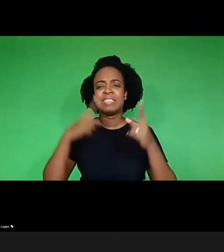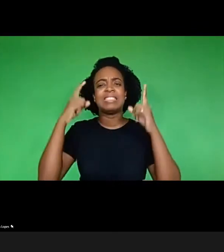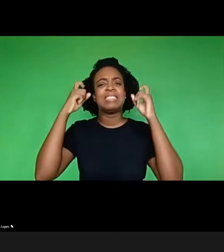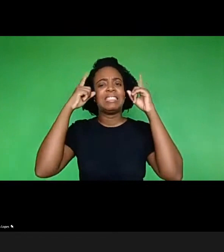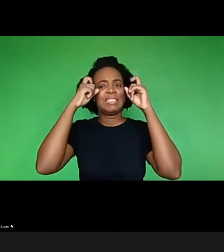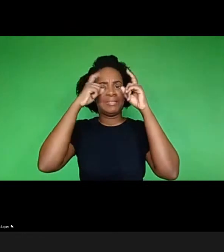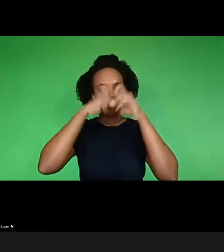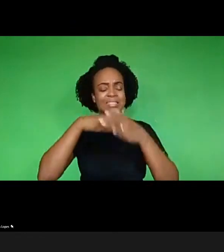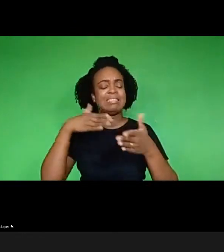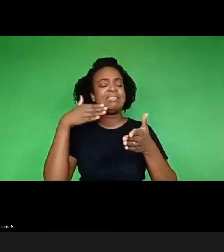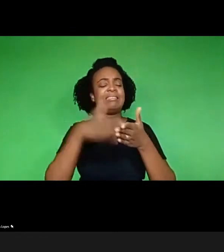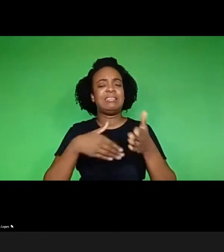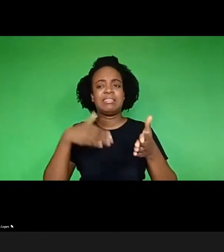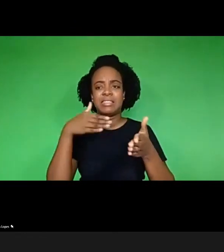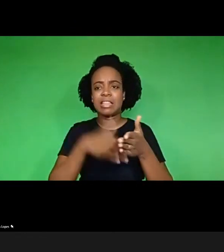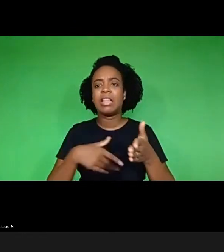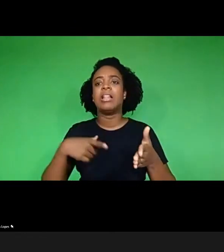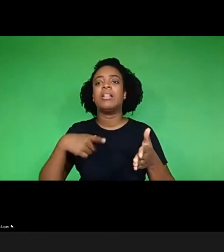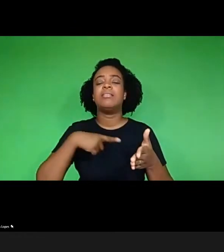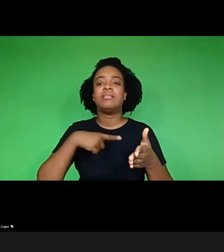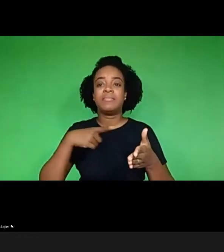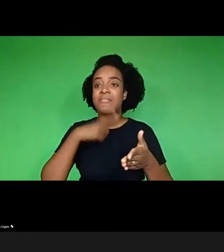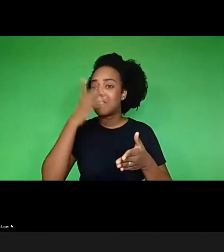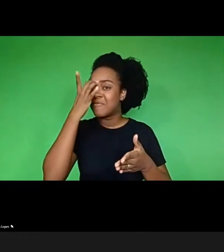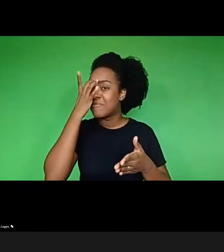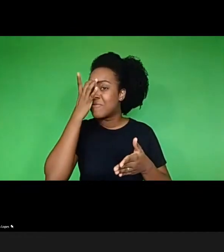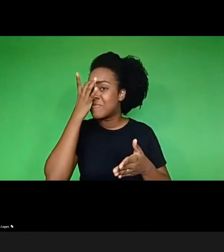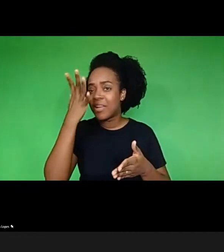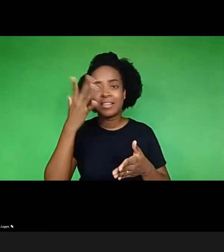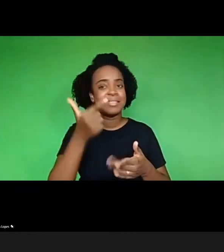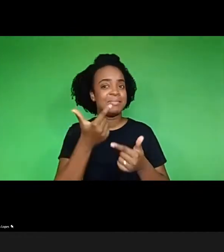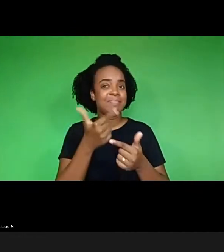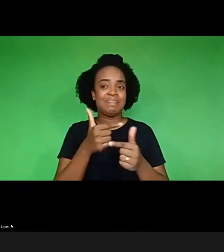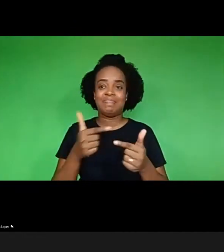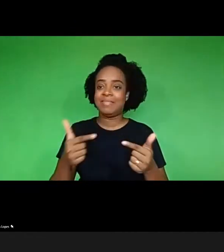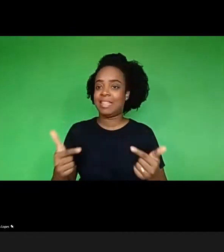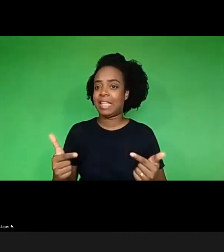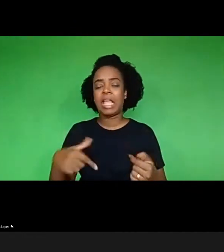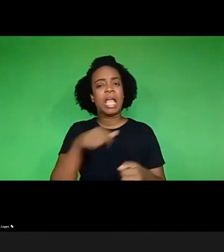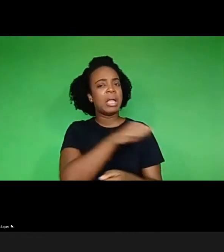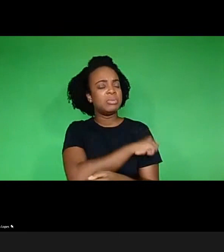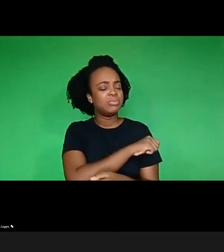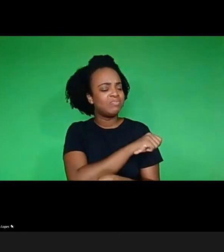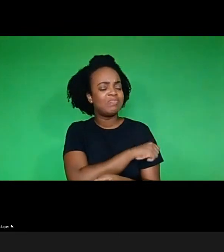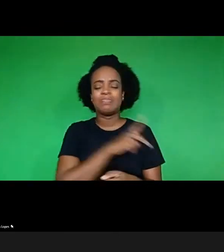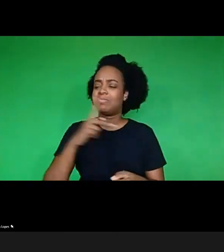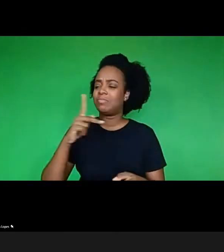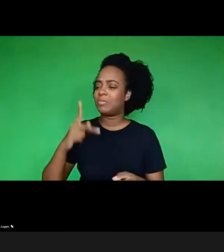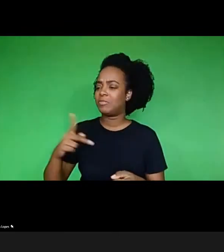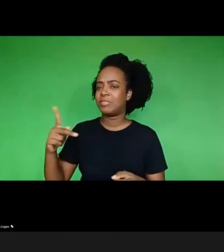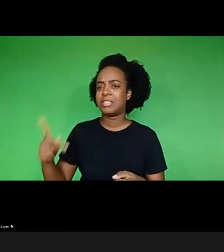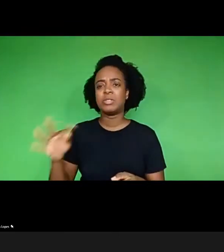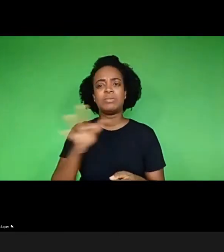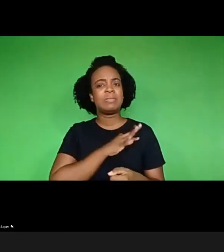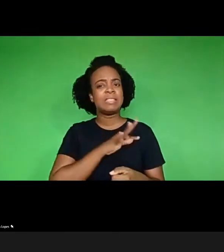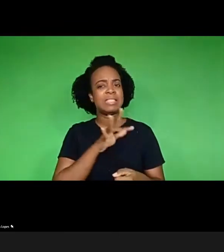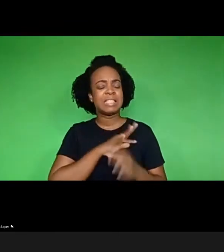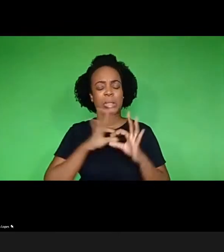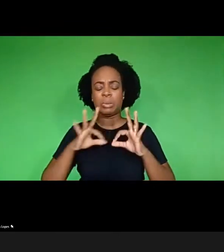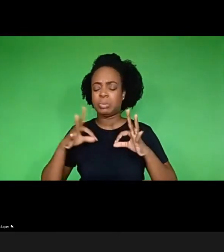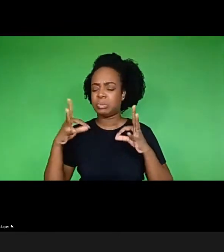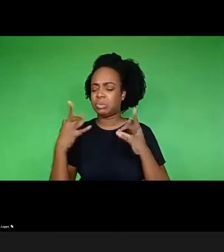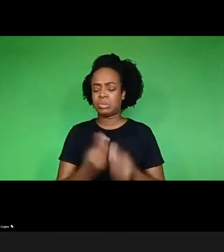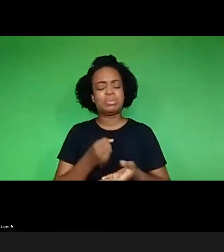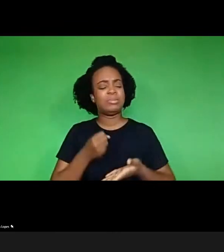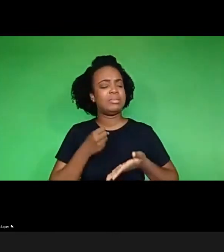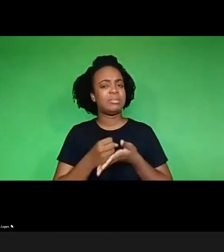os alunos, nem para os professores, nem para os técnicos que estão dando todo o suporte para a gente, nem